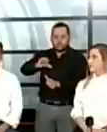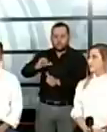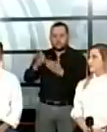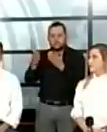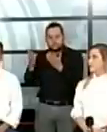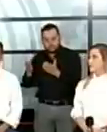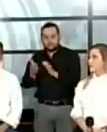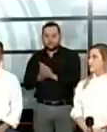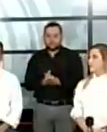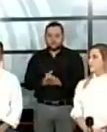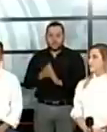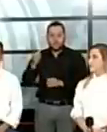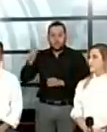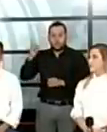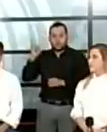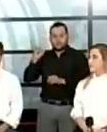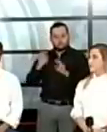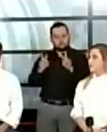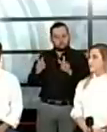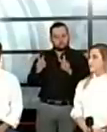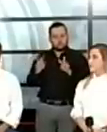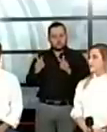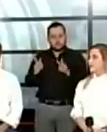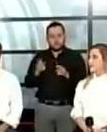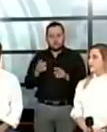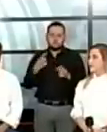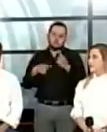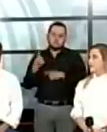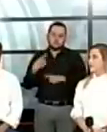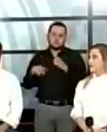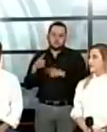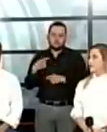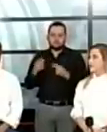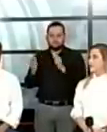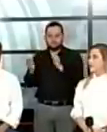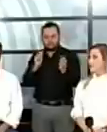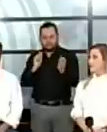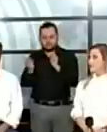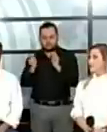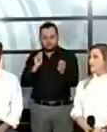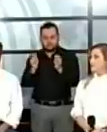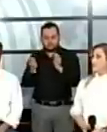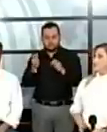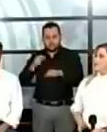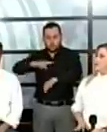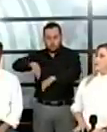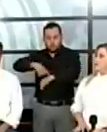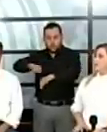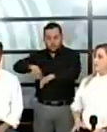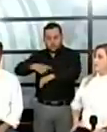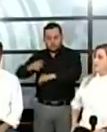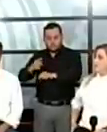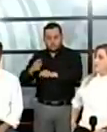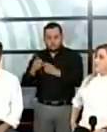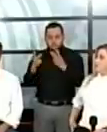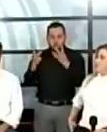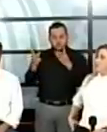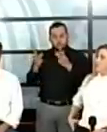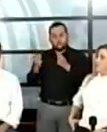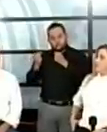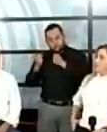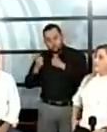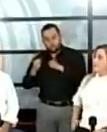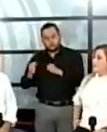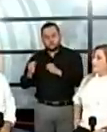a relevarlo. Anoche que estuve observando la reemisión del debate de las horas del mediodía, valoré el